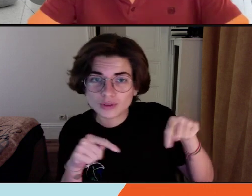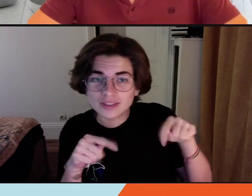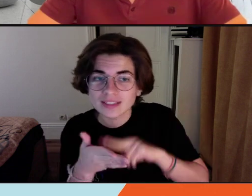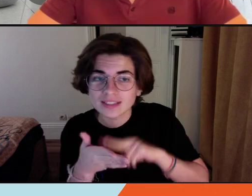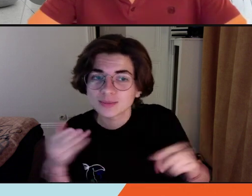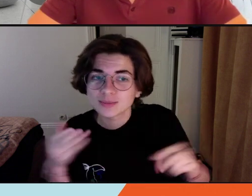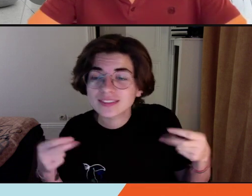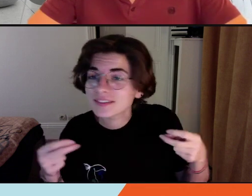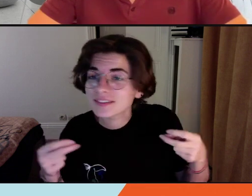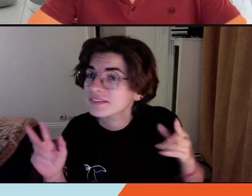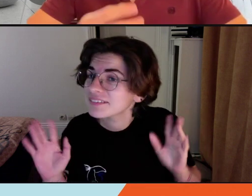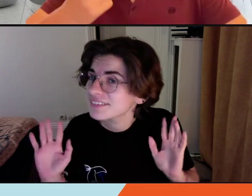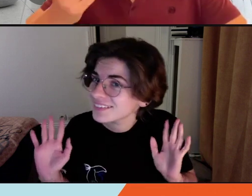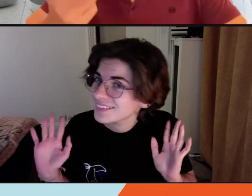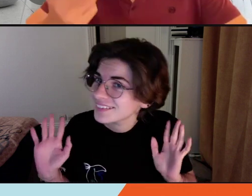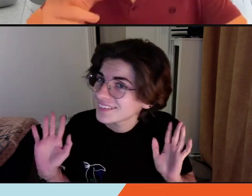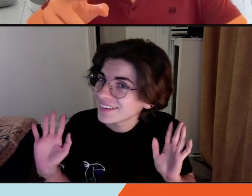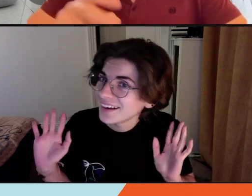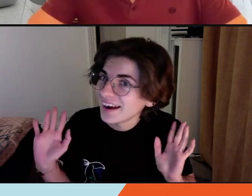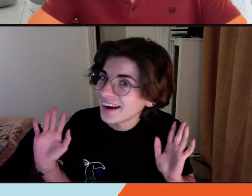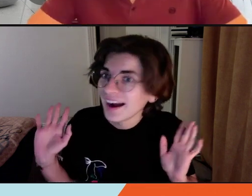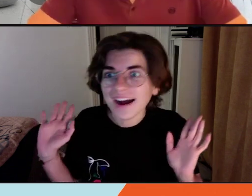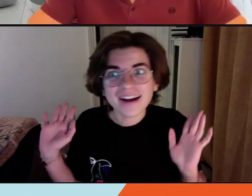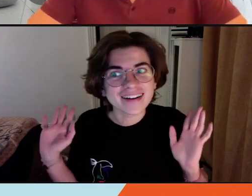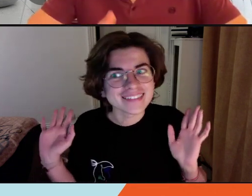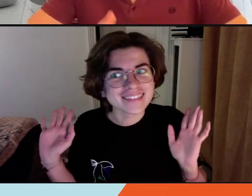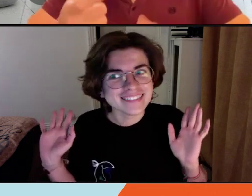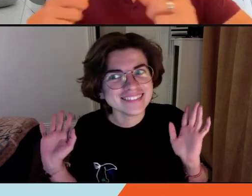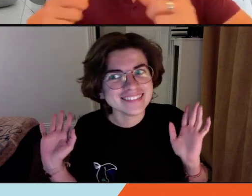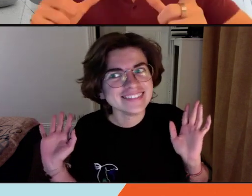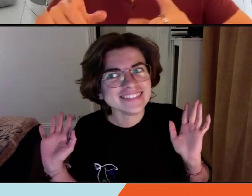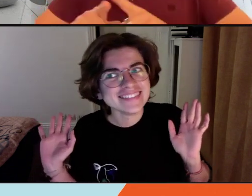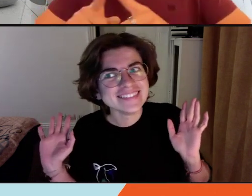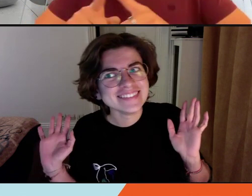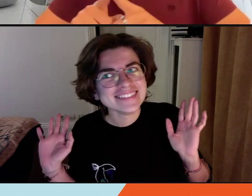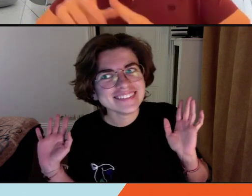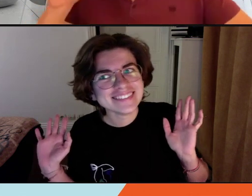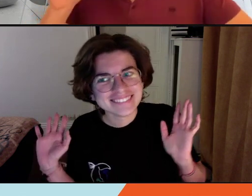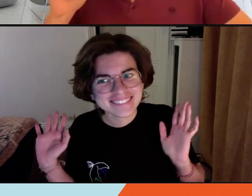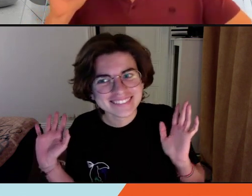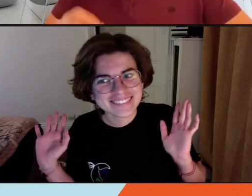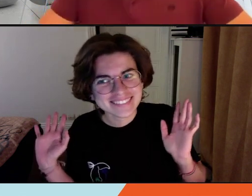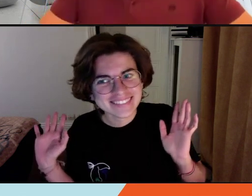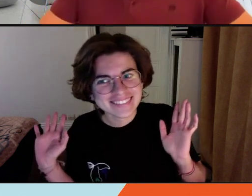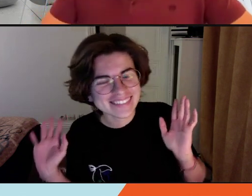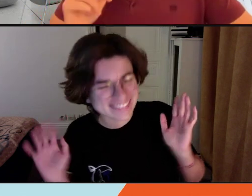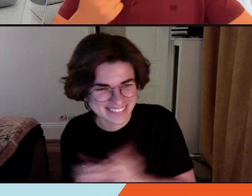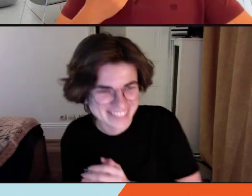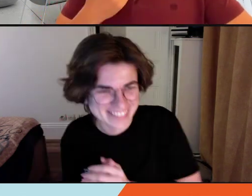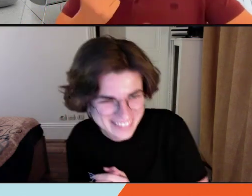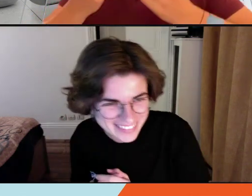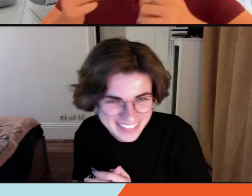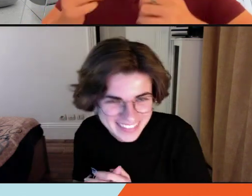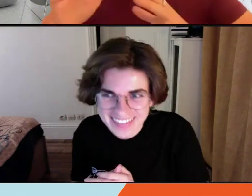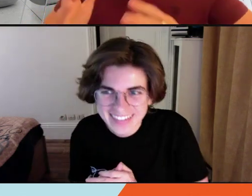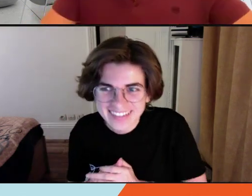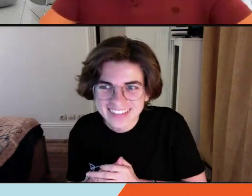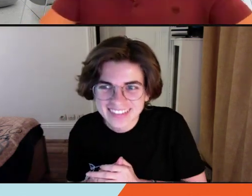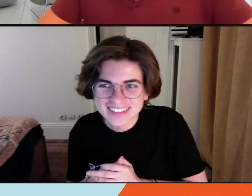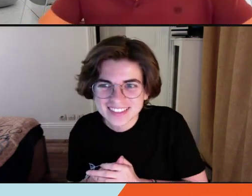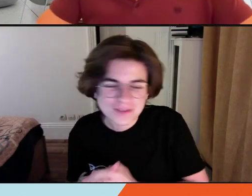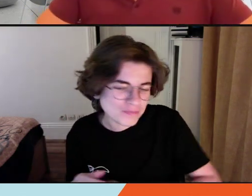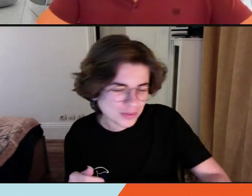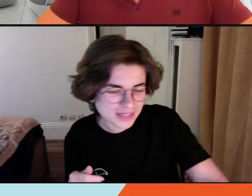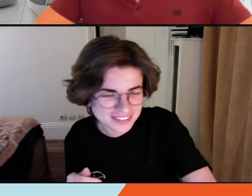sous-titres. C'est vrai. Hein. L'accessibilité, c'est aussi audio. Je peux parler plus fort, peut-être.